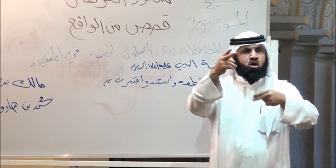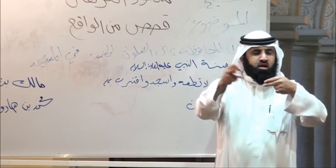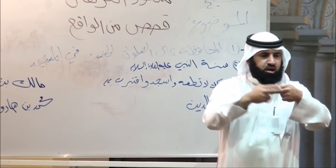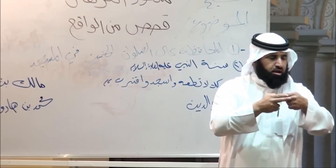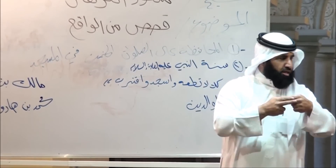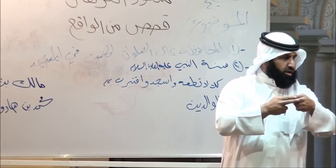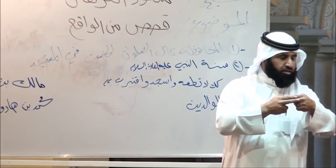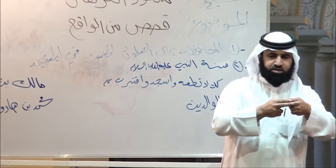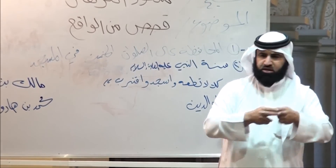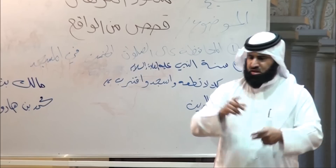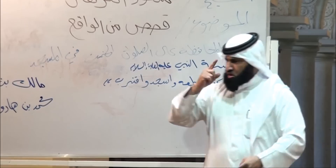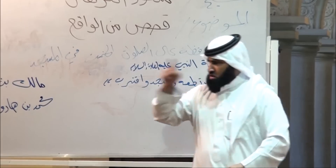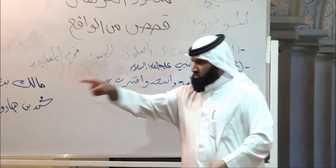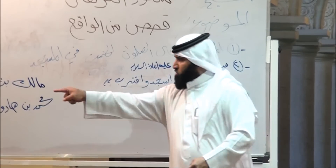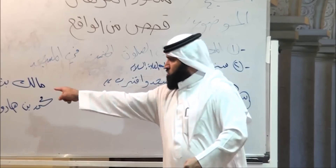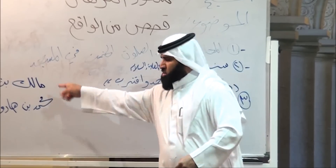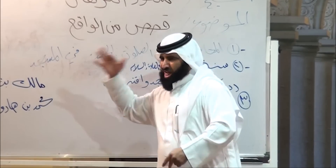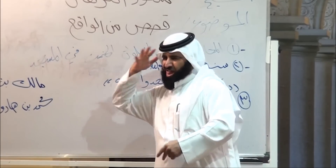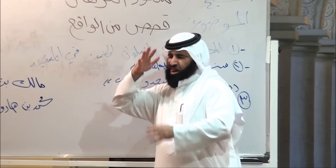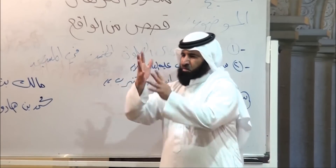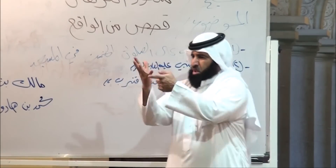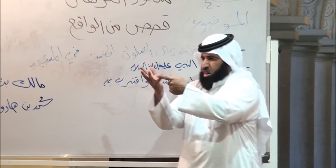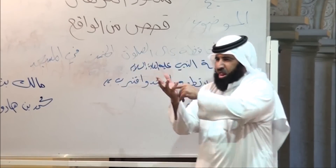اعلم يا مالك،